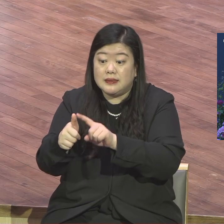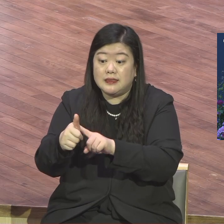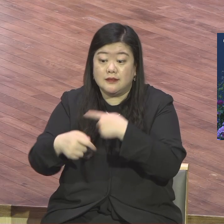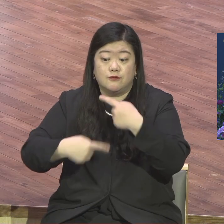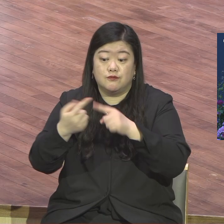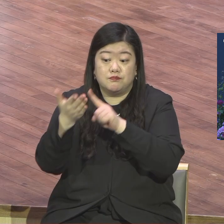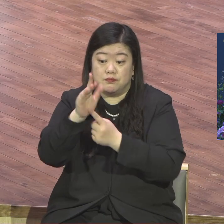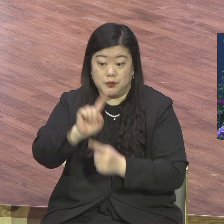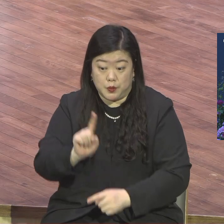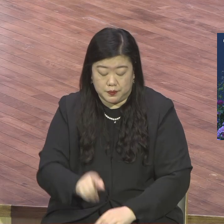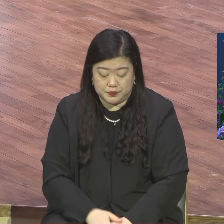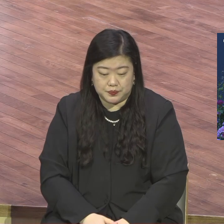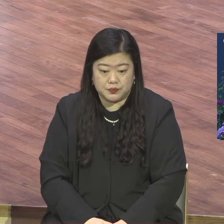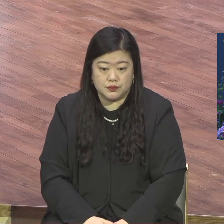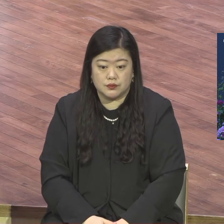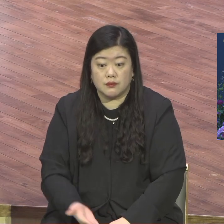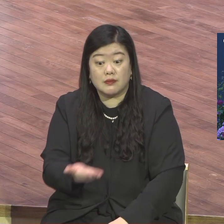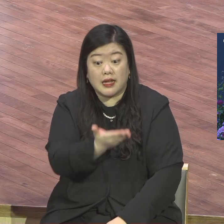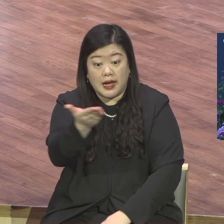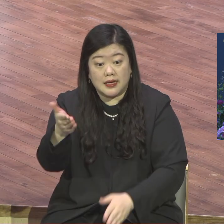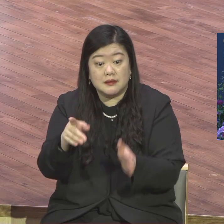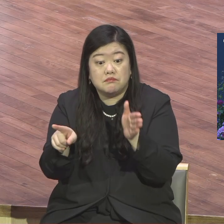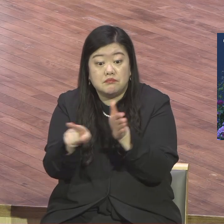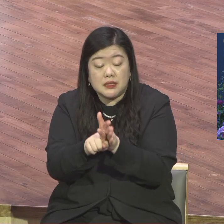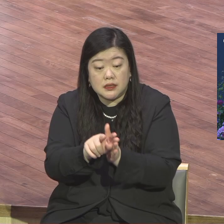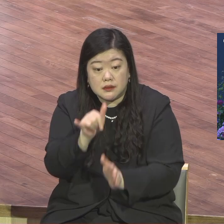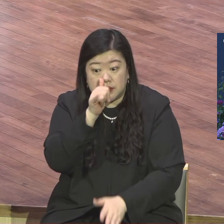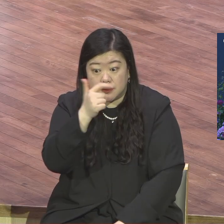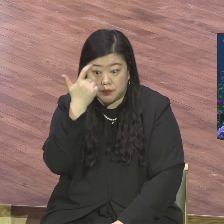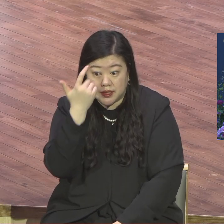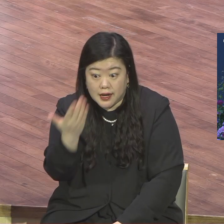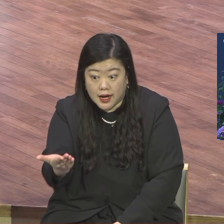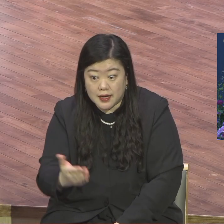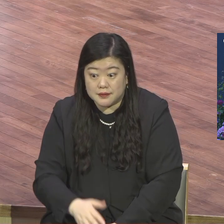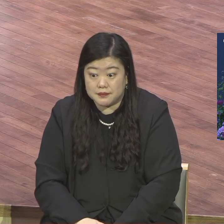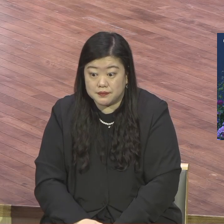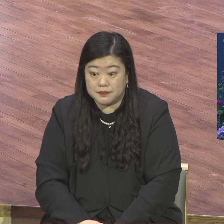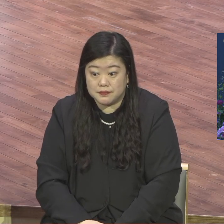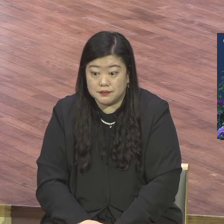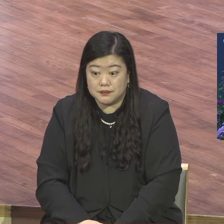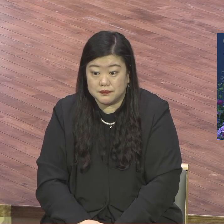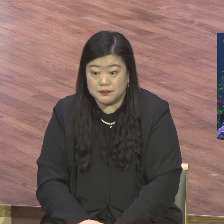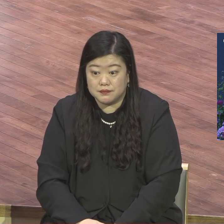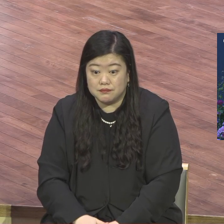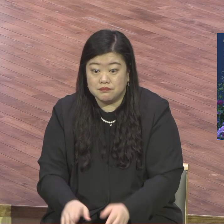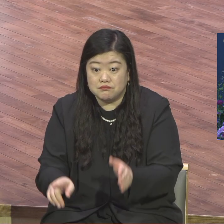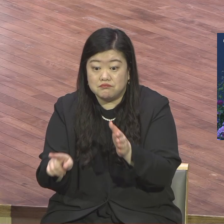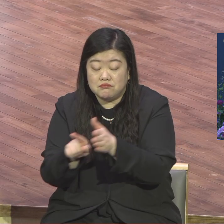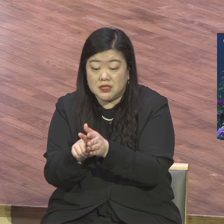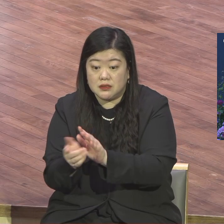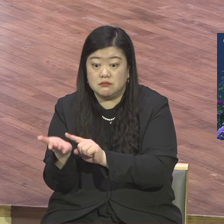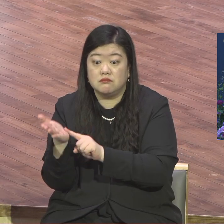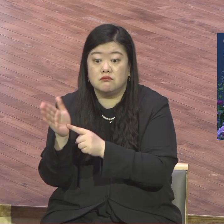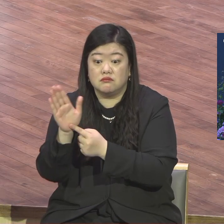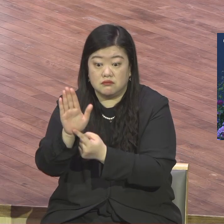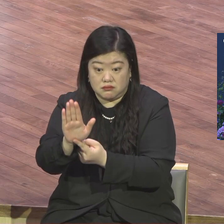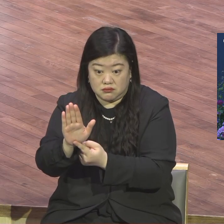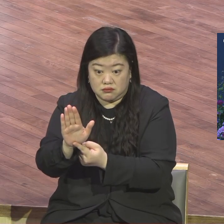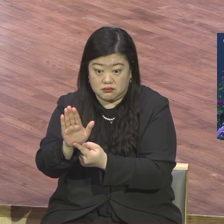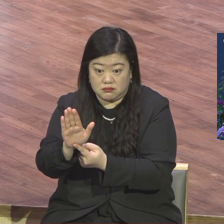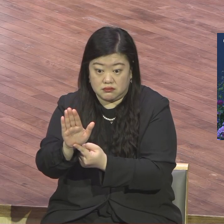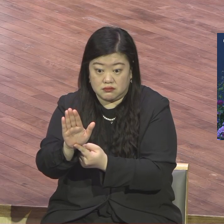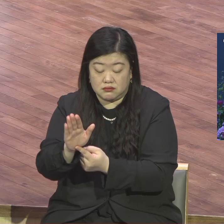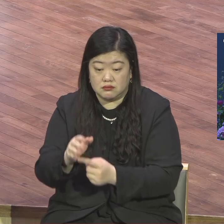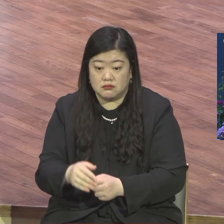했습니다. 당신에게 믿음이 있는가? 그 믿음을 나타내 보이든지 아니면